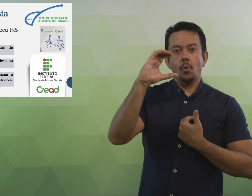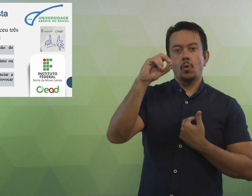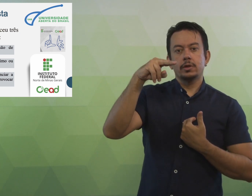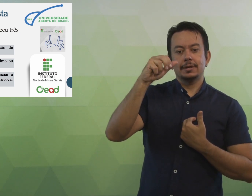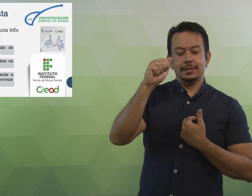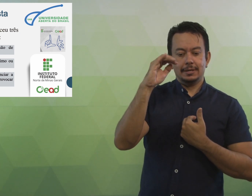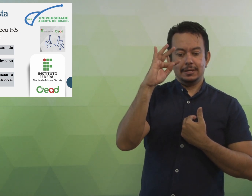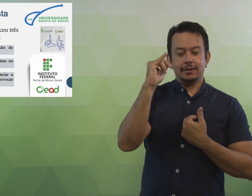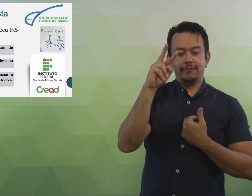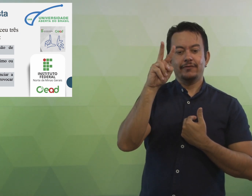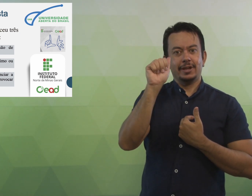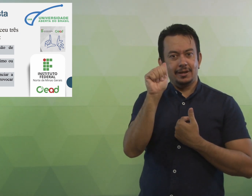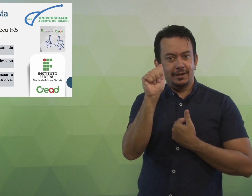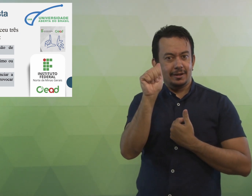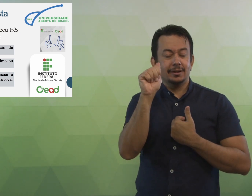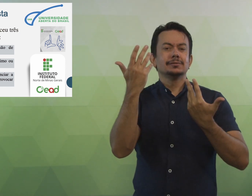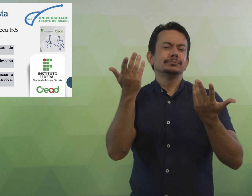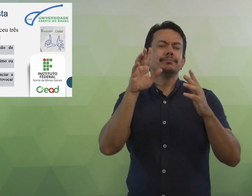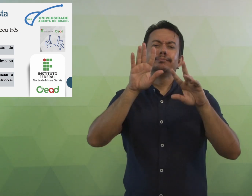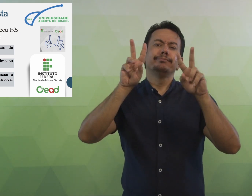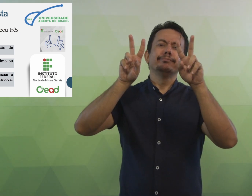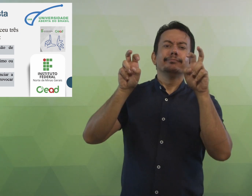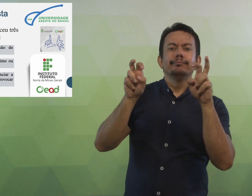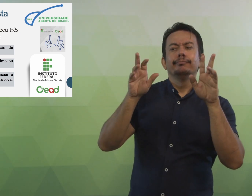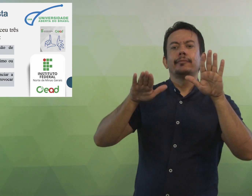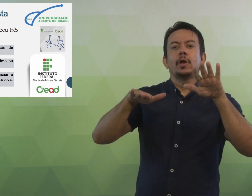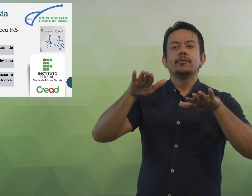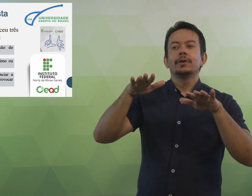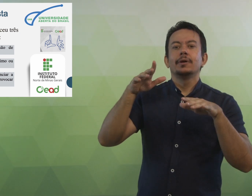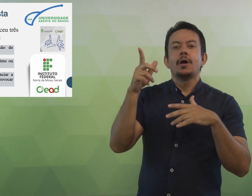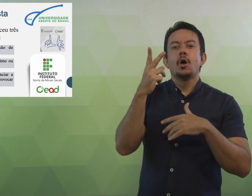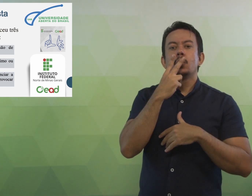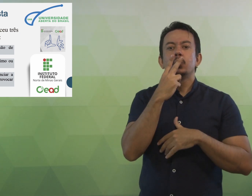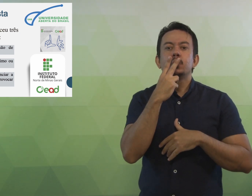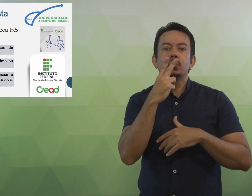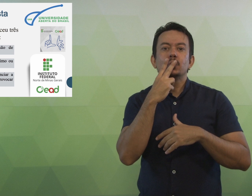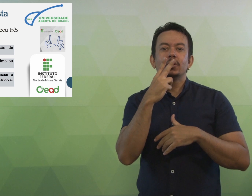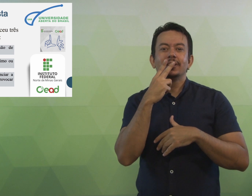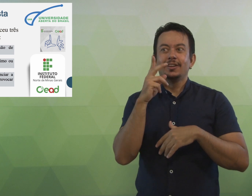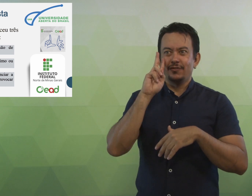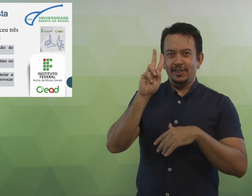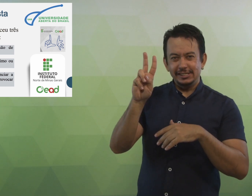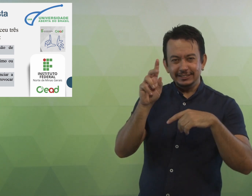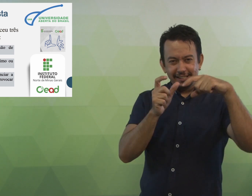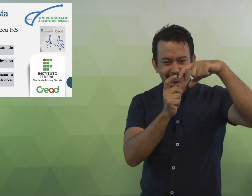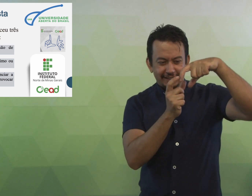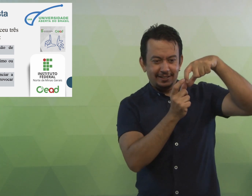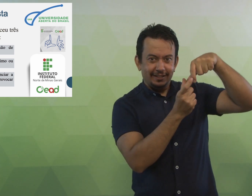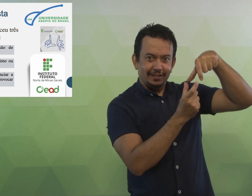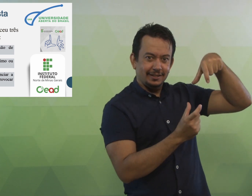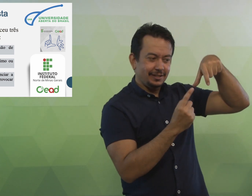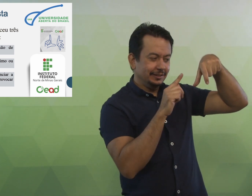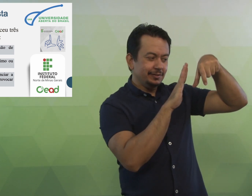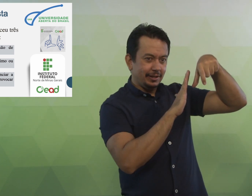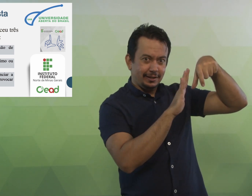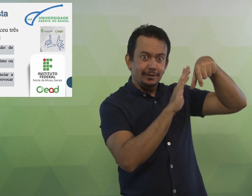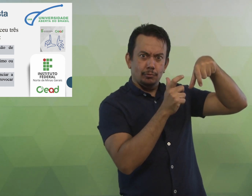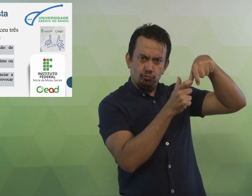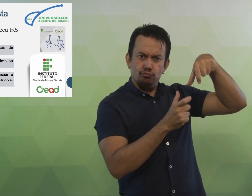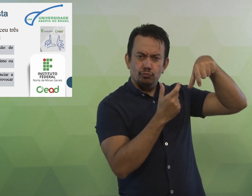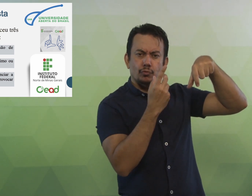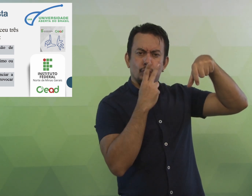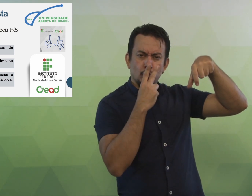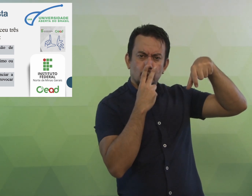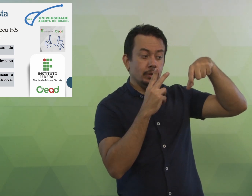isso é uma função conativa. que serve como influência.